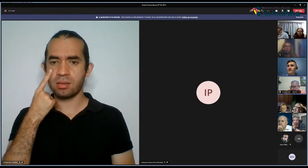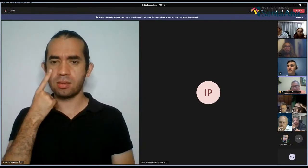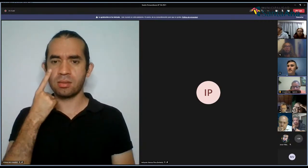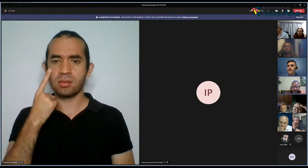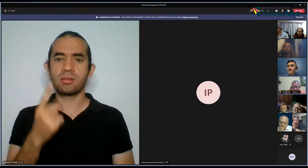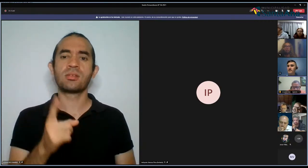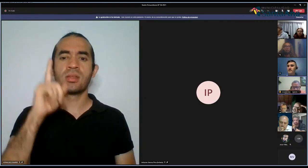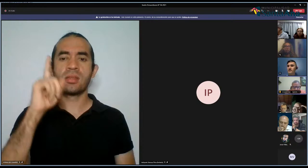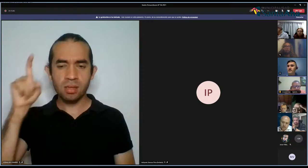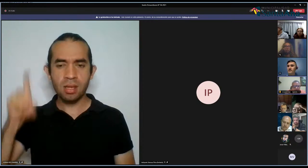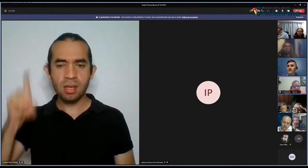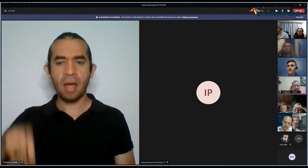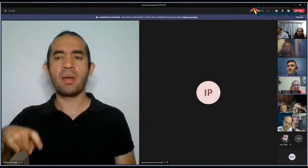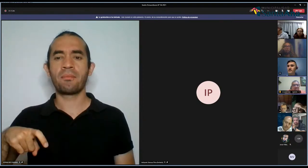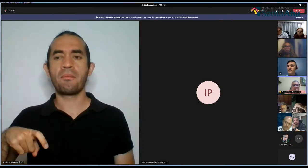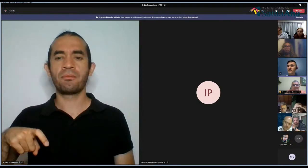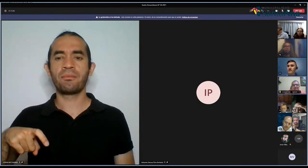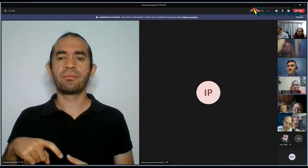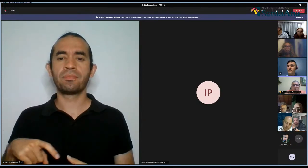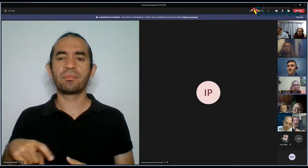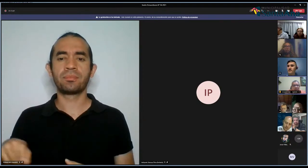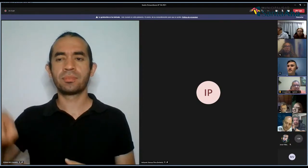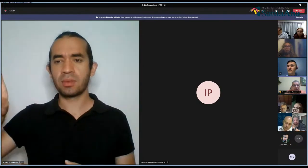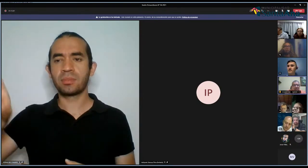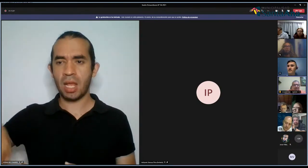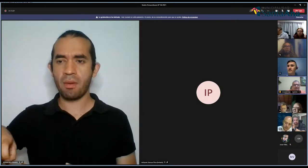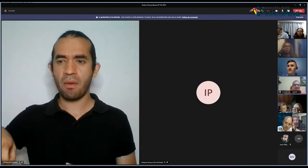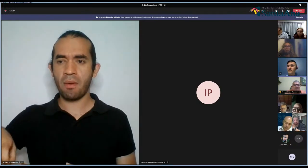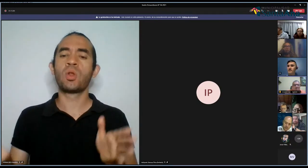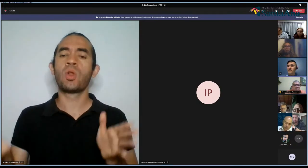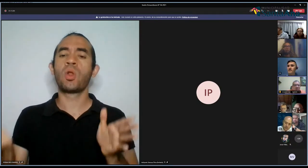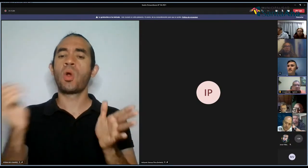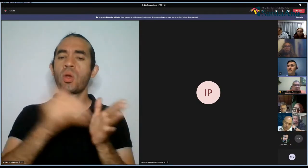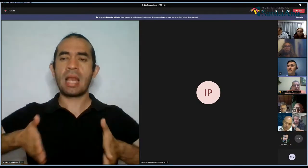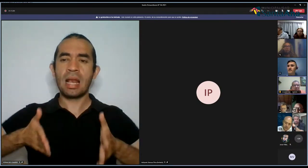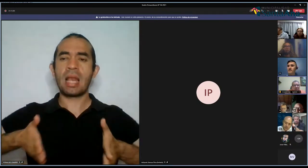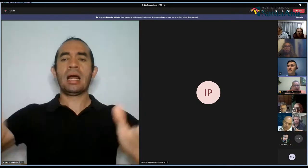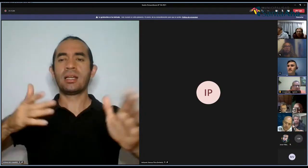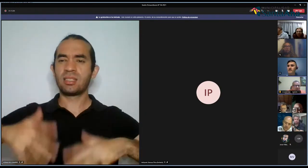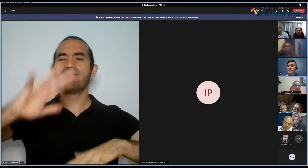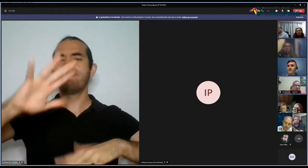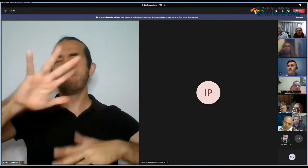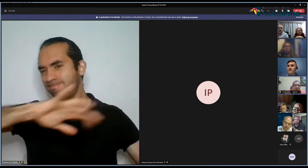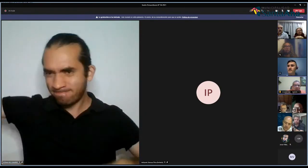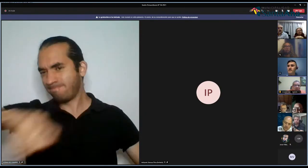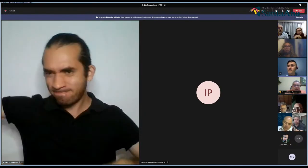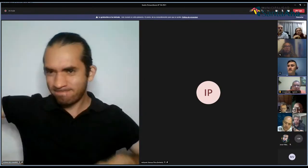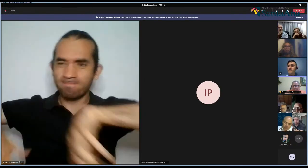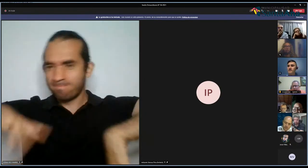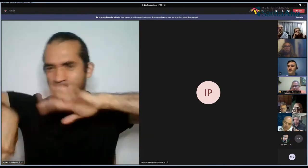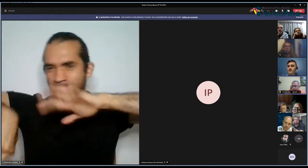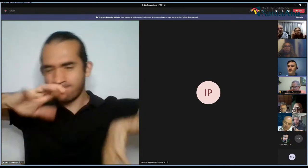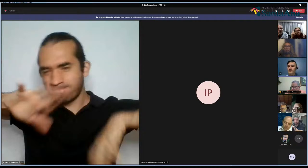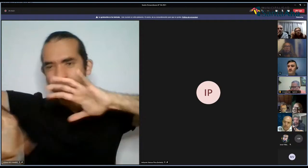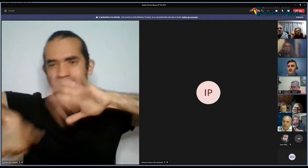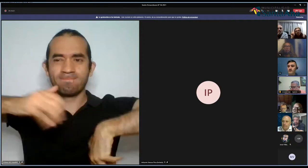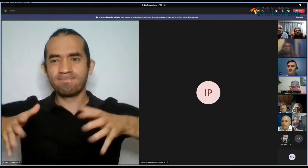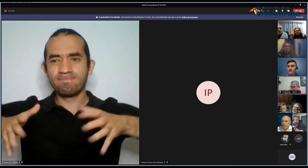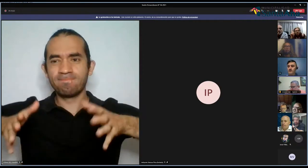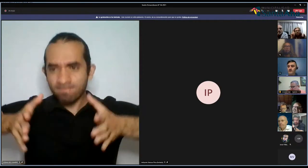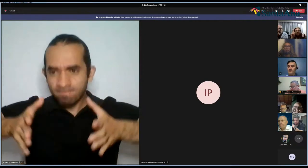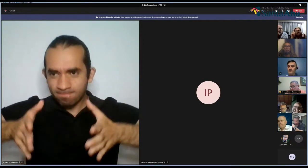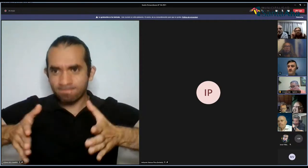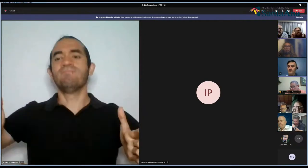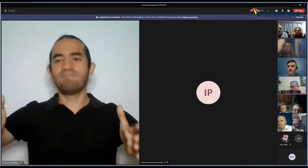prácticamente ya volver a hacer las calles porque así era o sea teníamos que abrir la calle en su totalidad